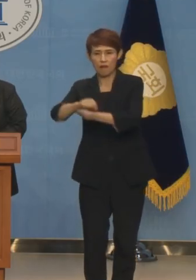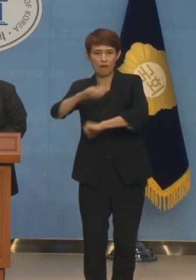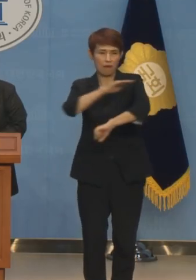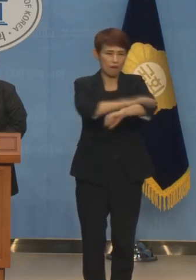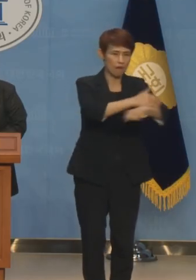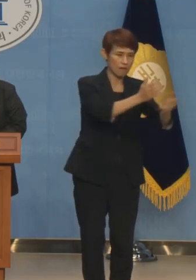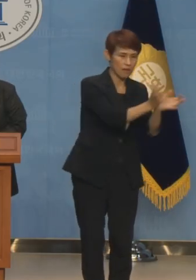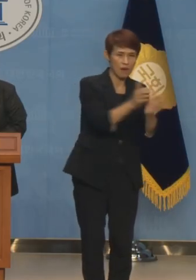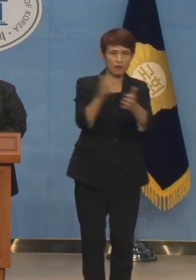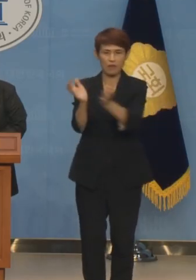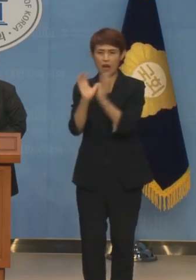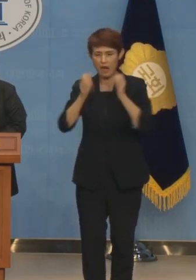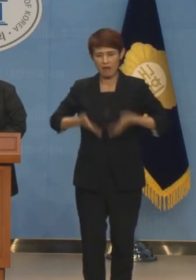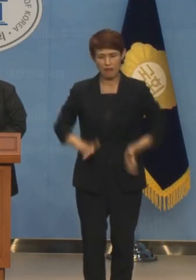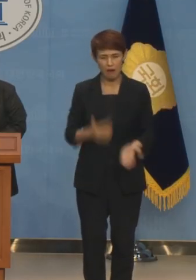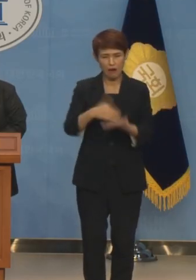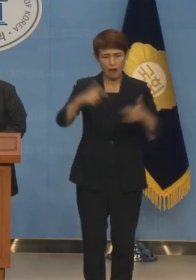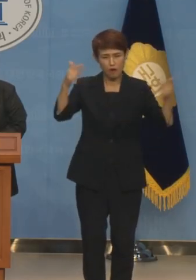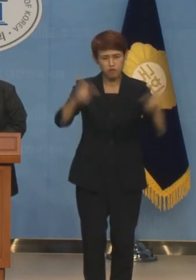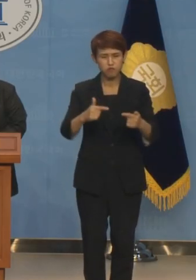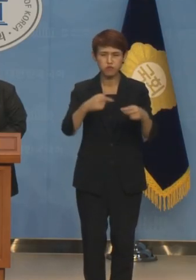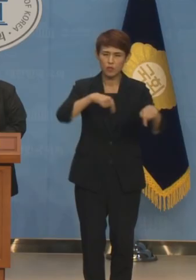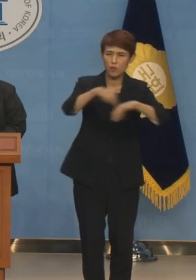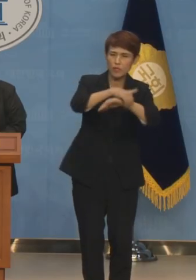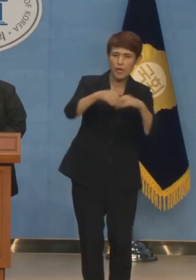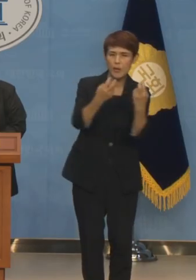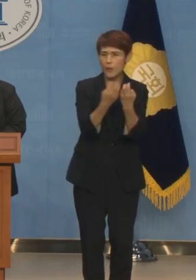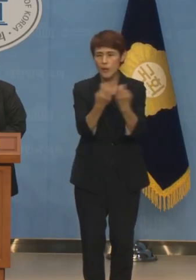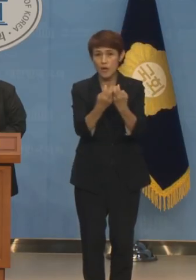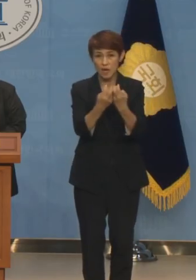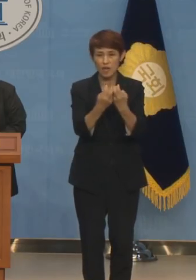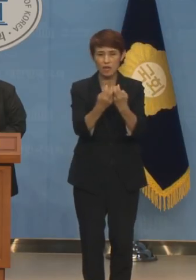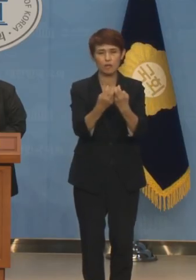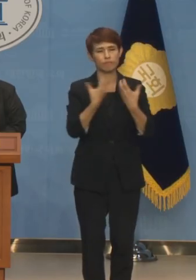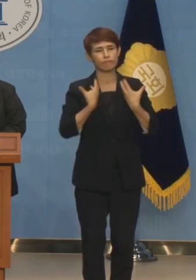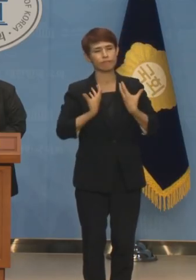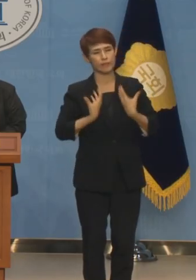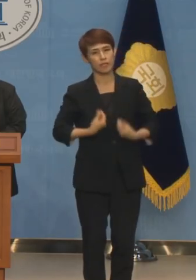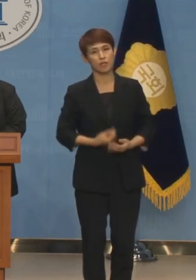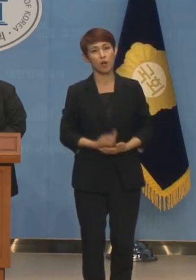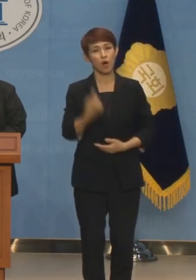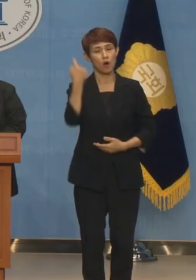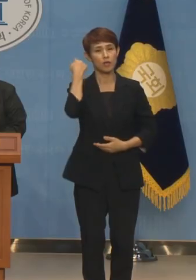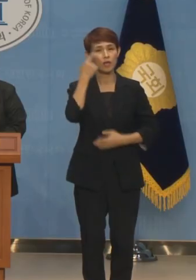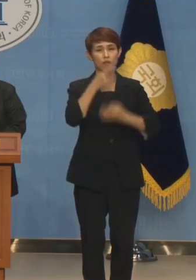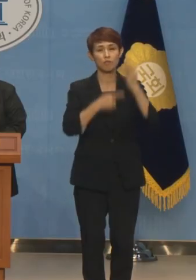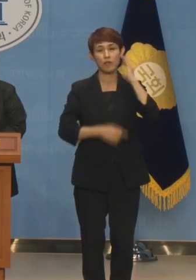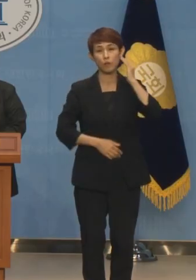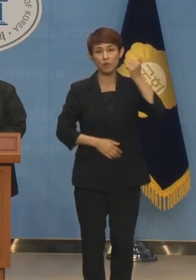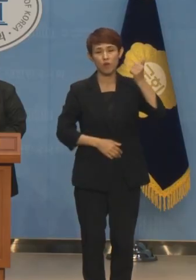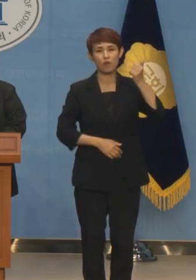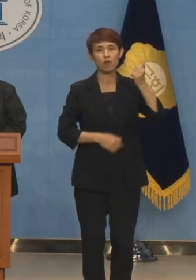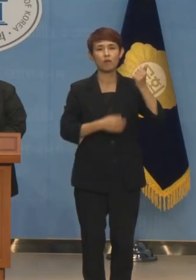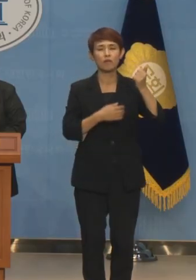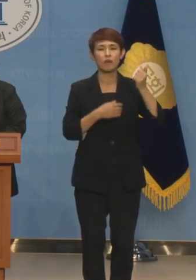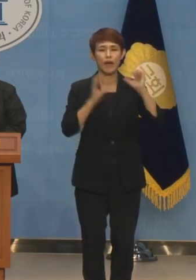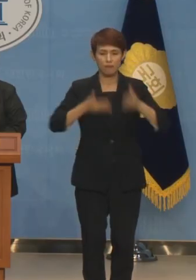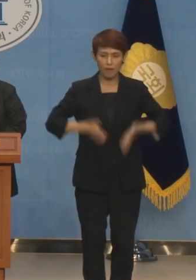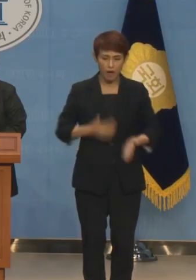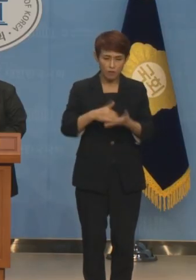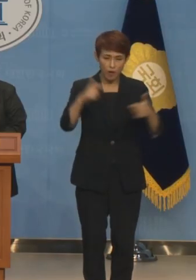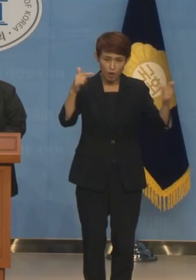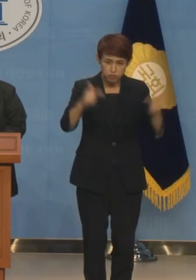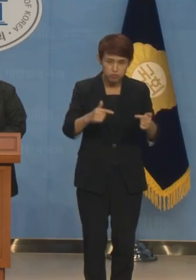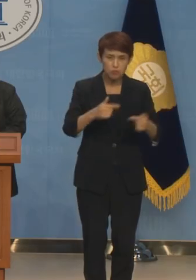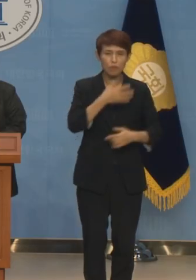저출생 정책에 절망을 느낀 청년들은 어제 윤석열 대통령의 저출산 고령사회위원회 회의를 보며